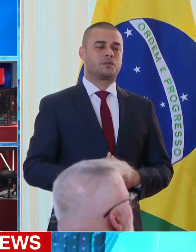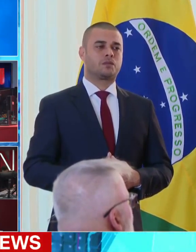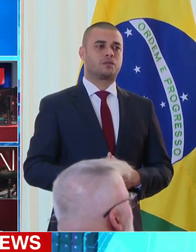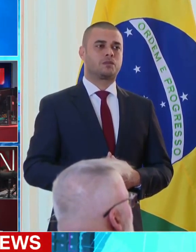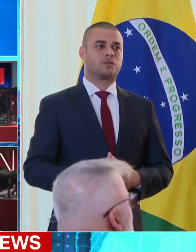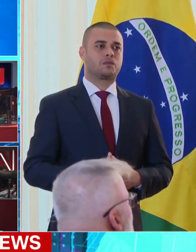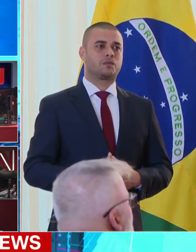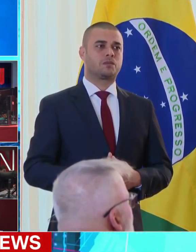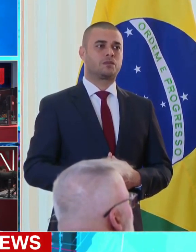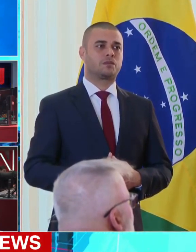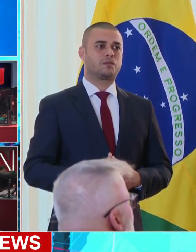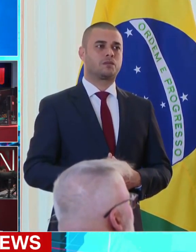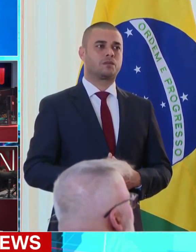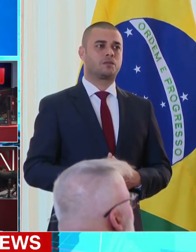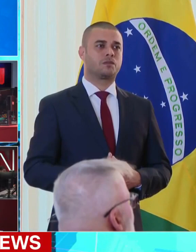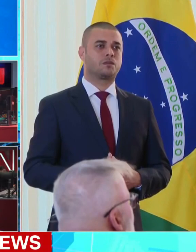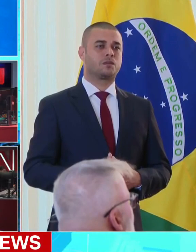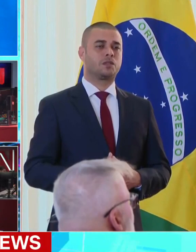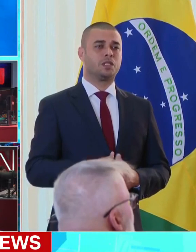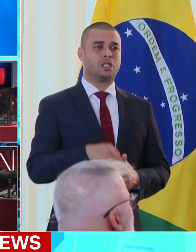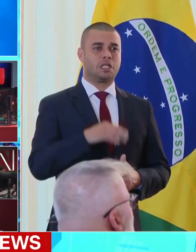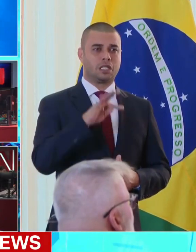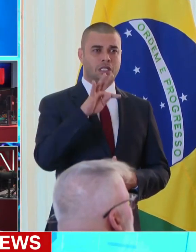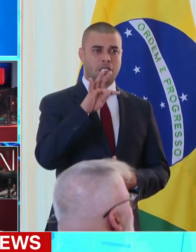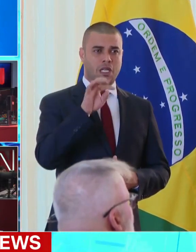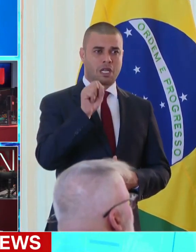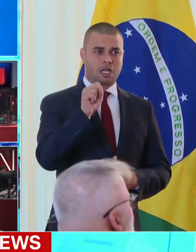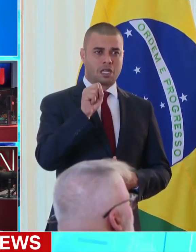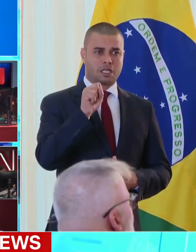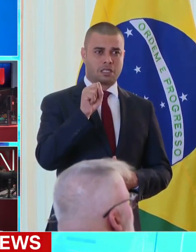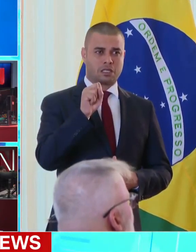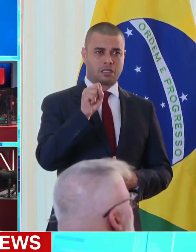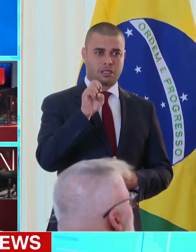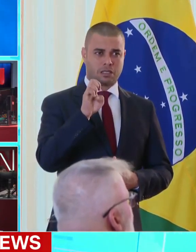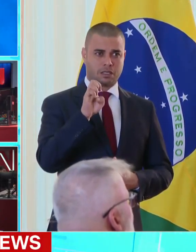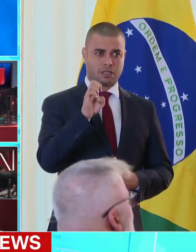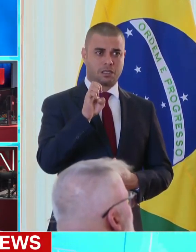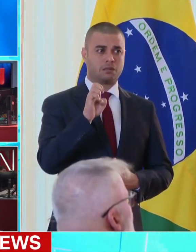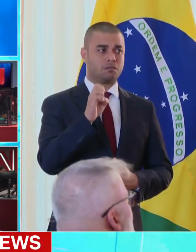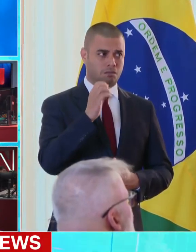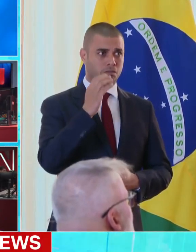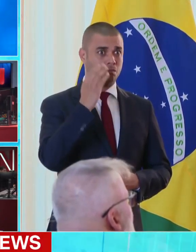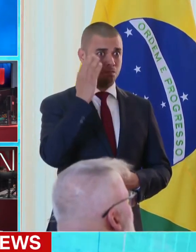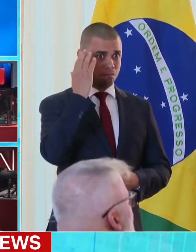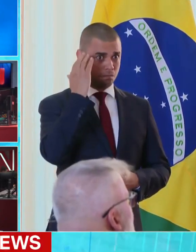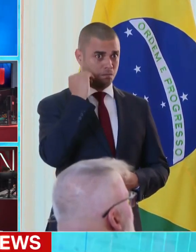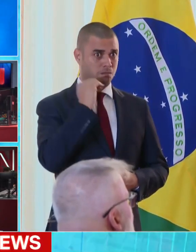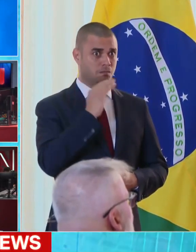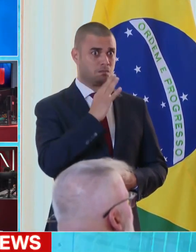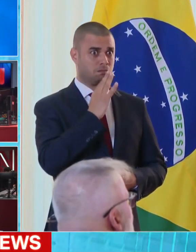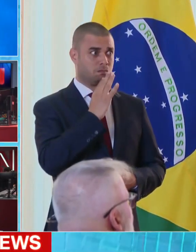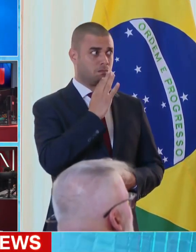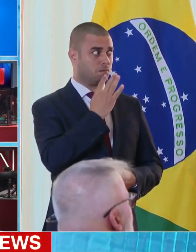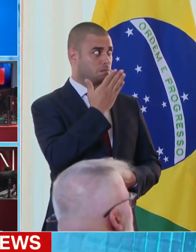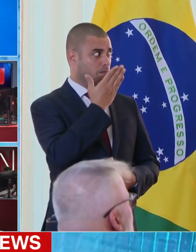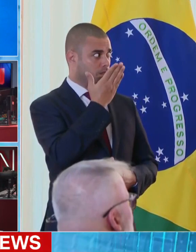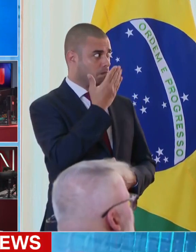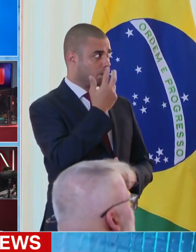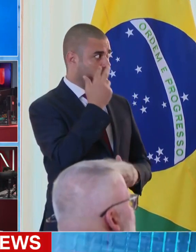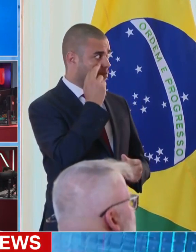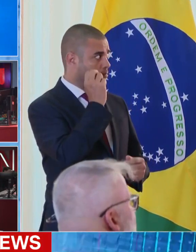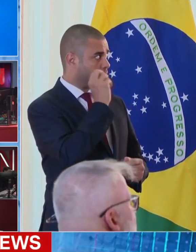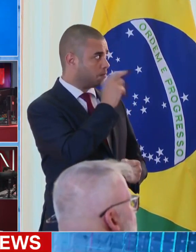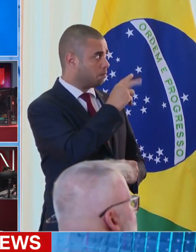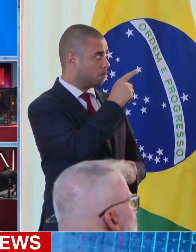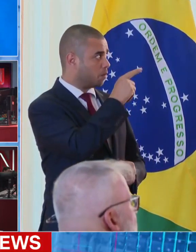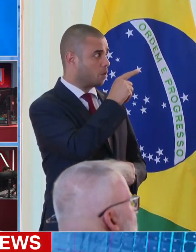acho que a forma como o gonel Paulo boné que é uma pessoa muito respeitada dentro do Judiciário a forma